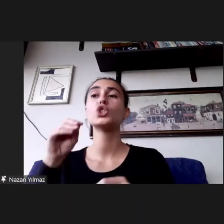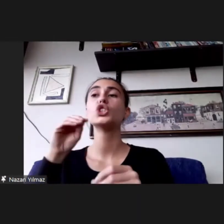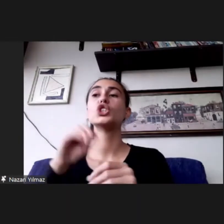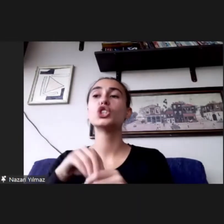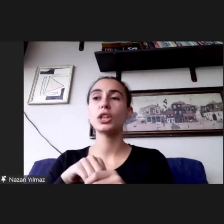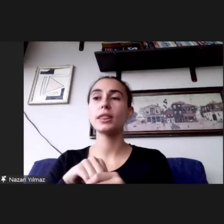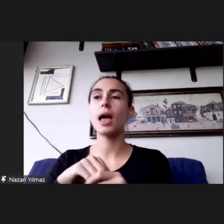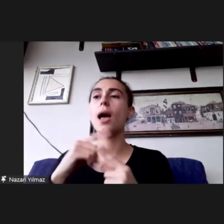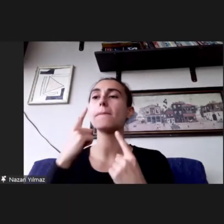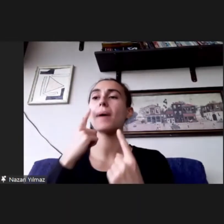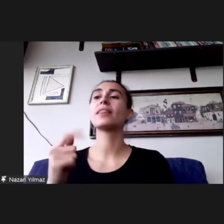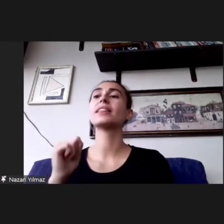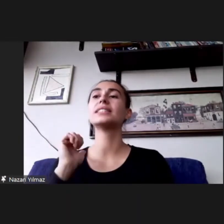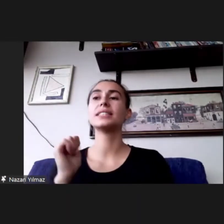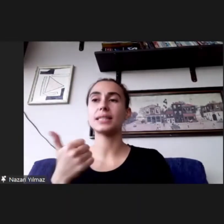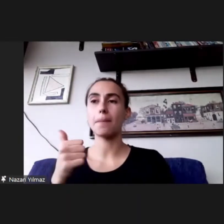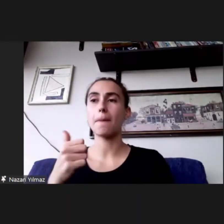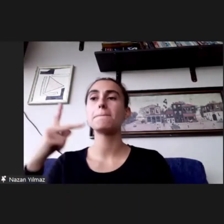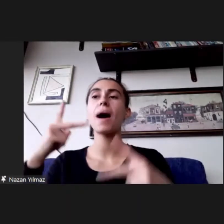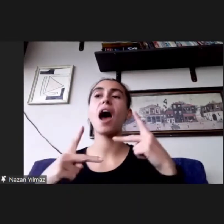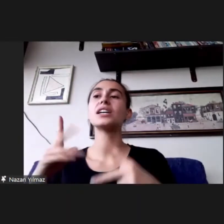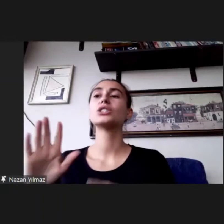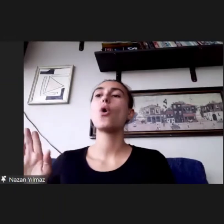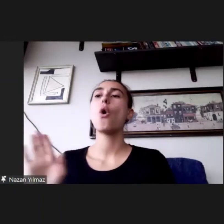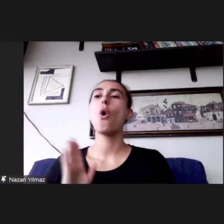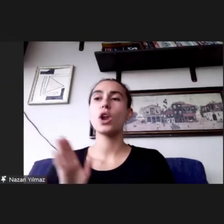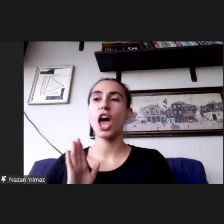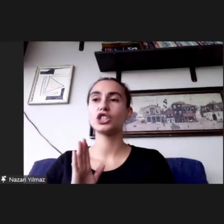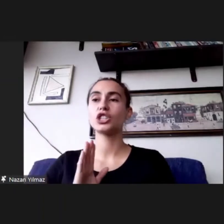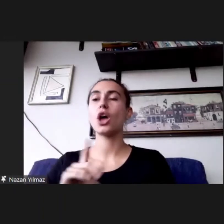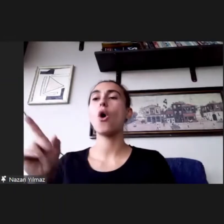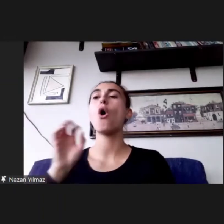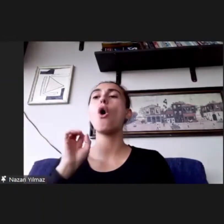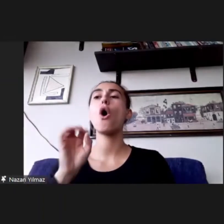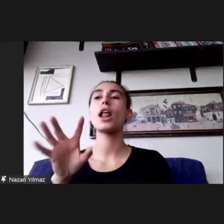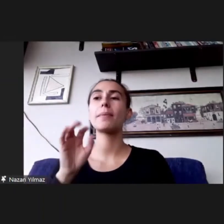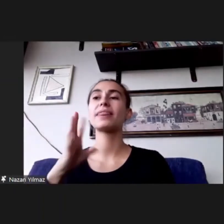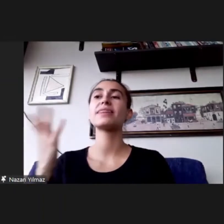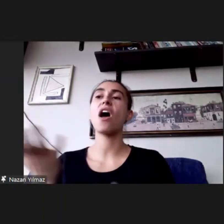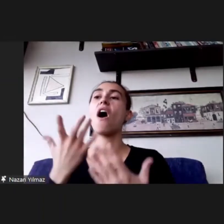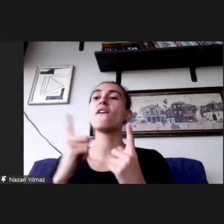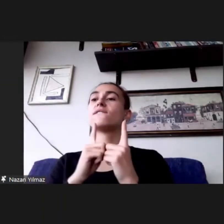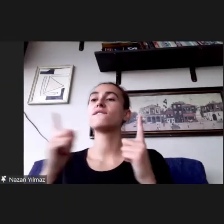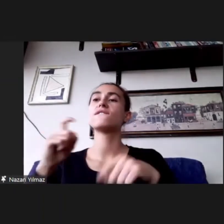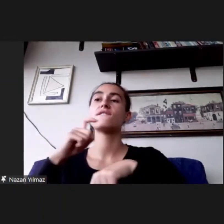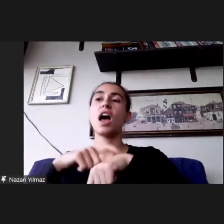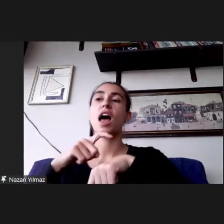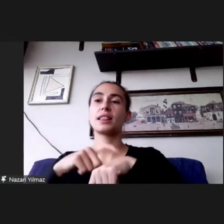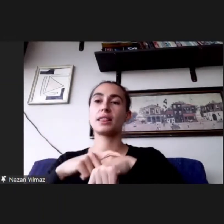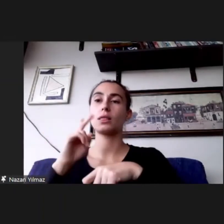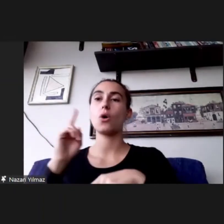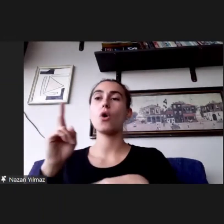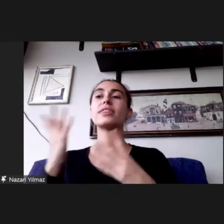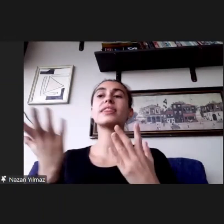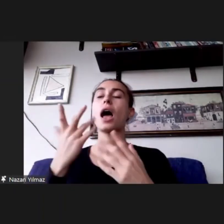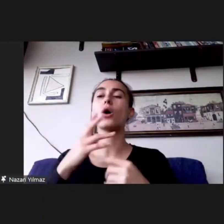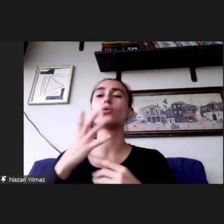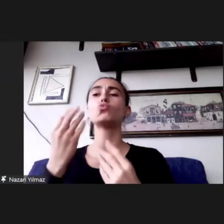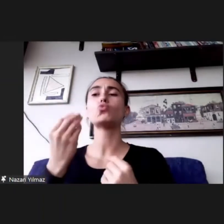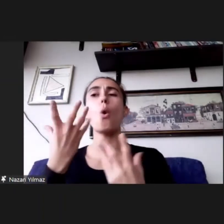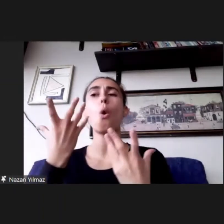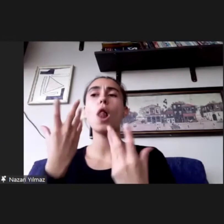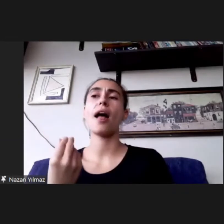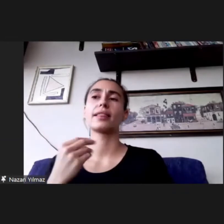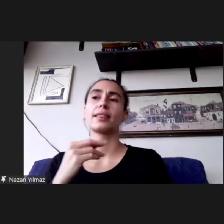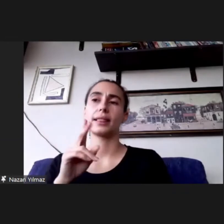açısından baktığımızda bazı öğrencilerin öğretmenle daha fazla vakit geçirmesi, öğretmenin ona daha fazla vakit ayırması çok olağan bir hal